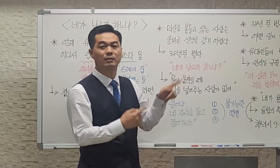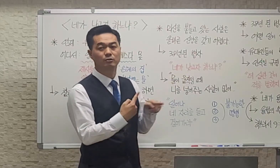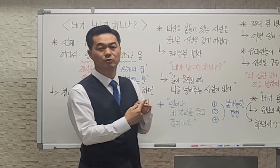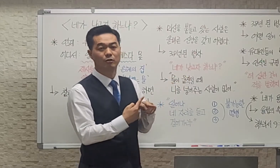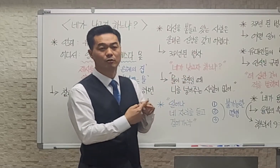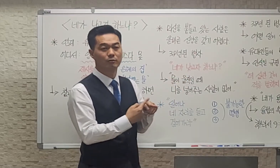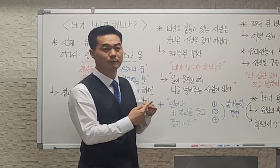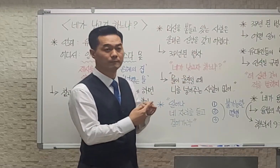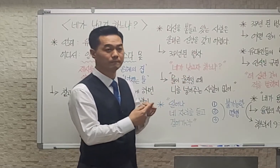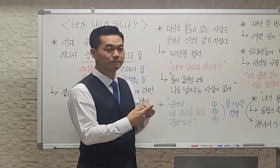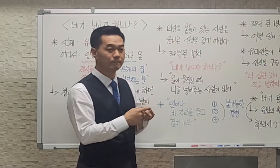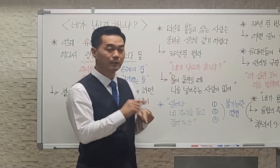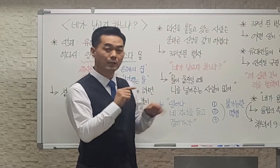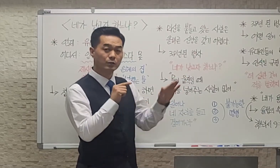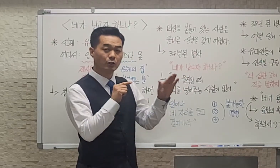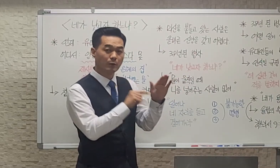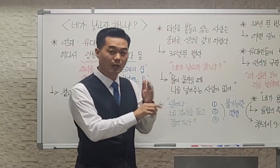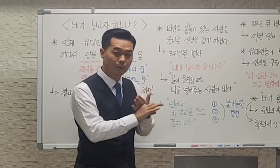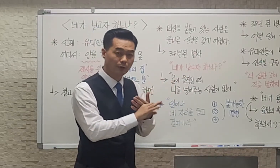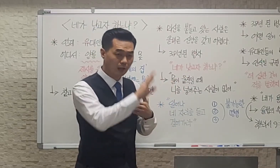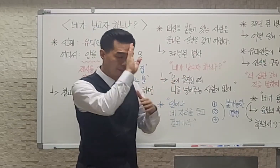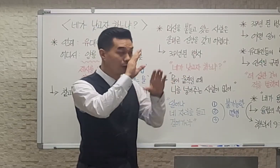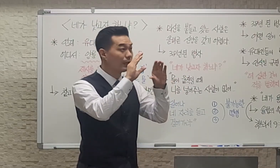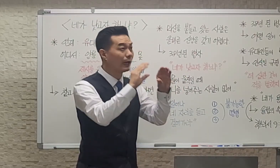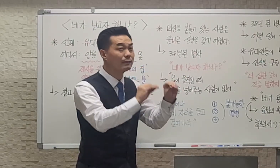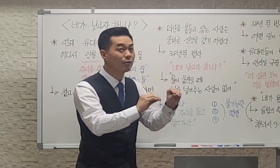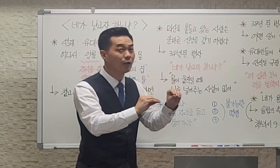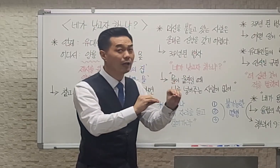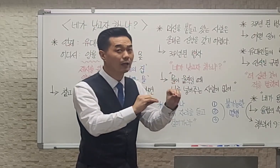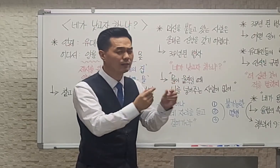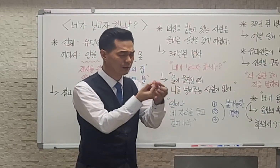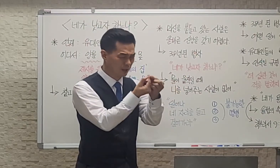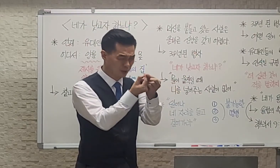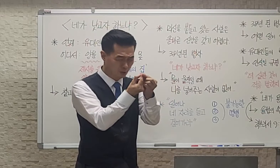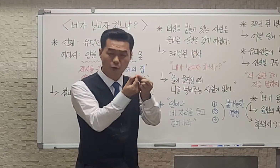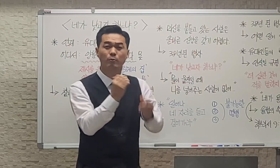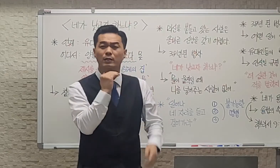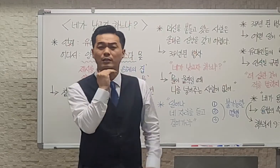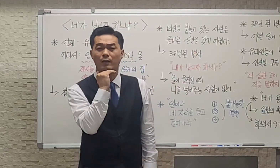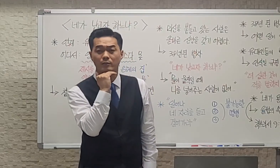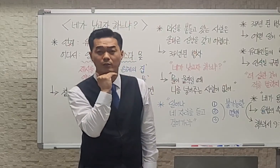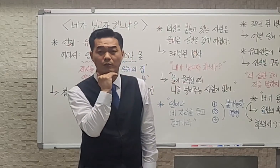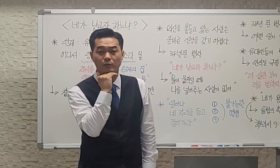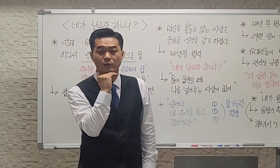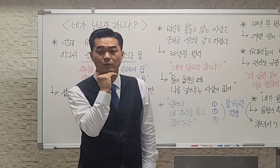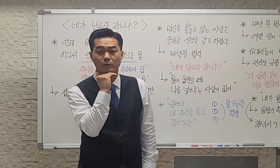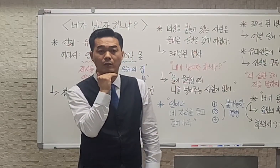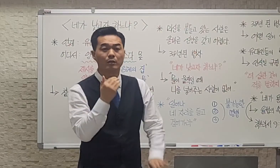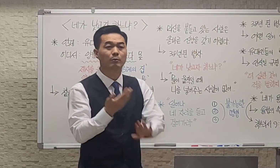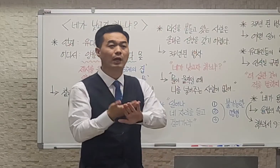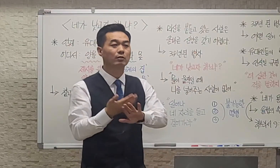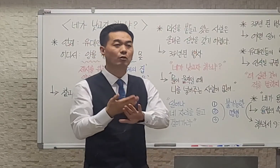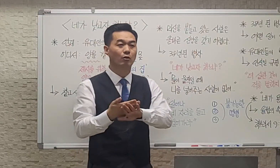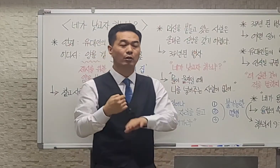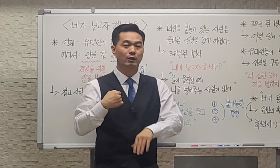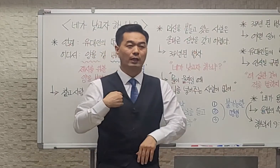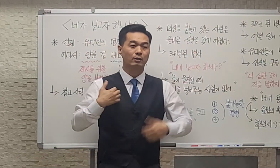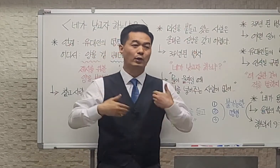마찬가지거든요. 저기만 가면 내가 병이 나을 거야 라는 조그만 기대가 있어요. 그럼 다른 거, 나를